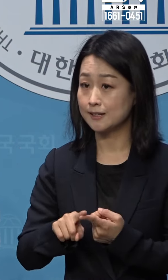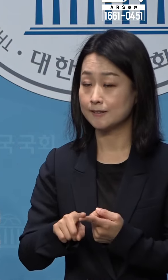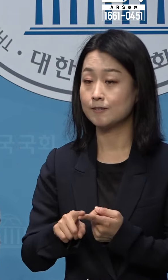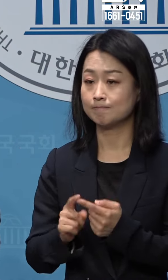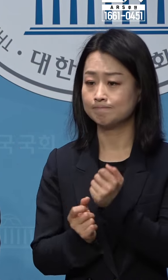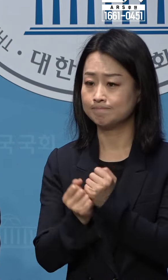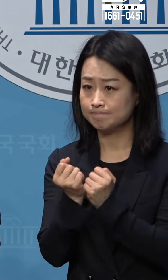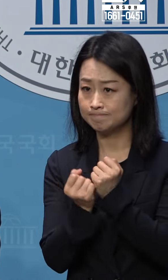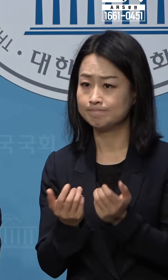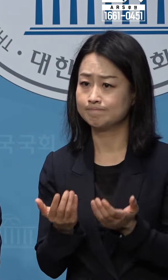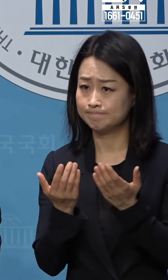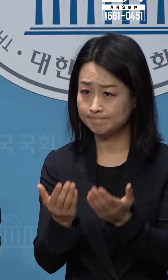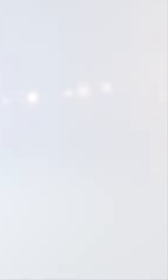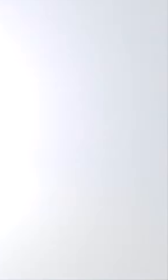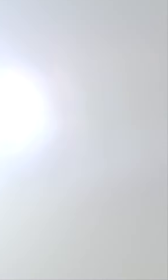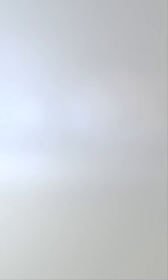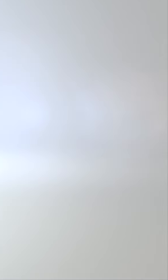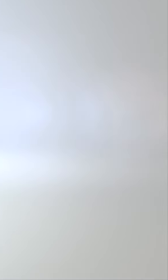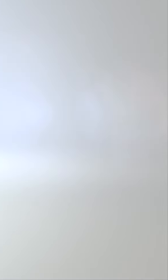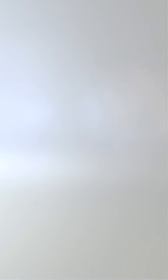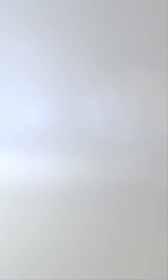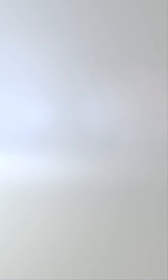심각하게 보고 있습니다